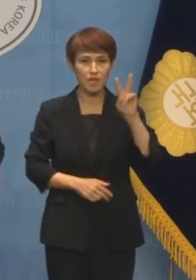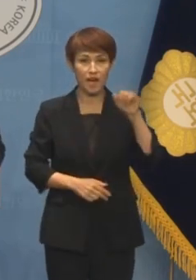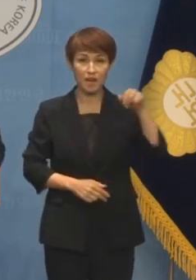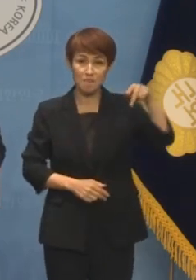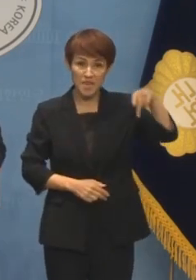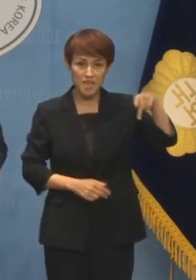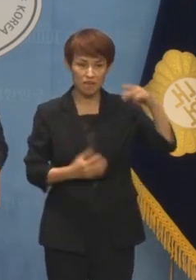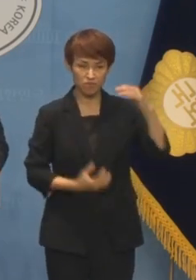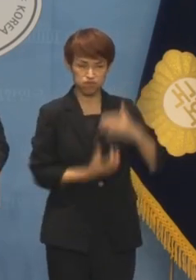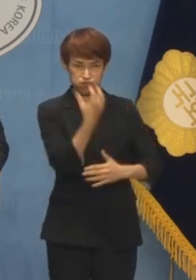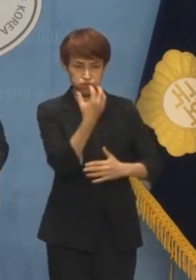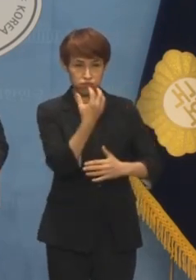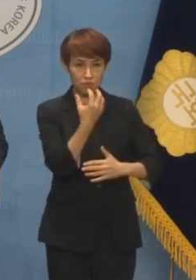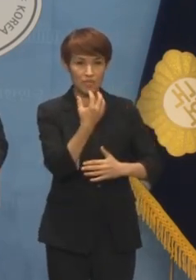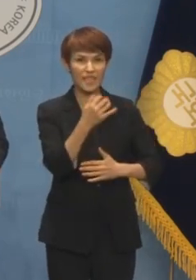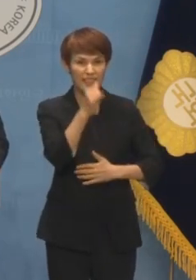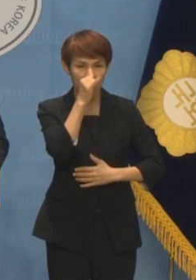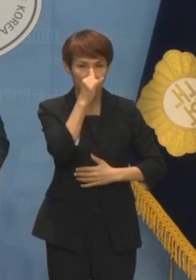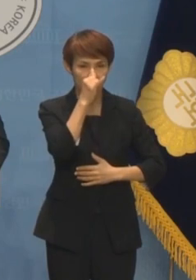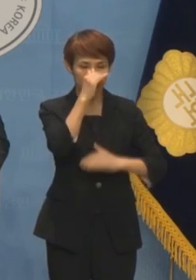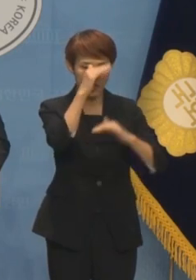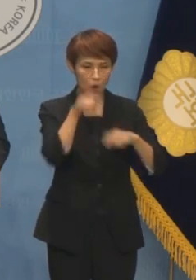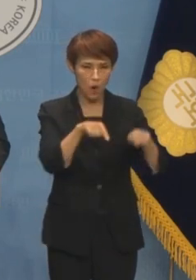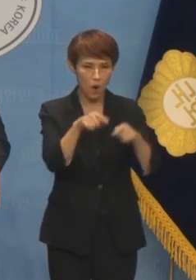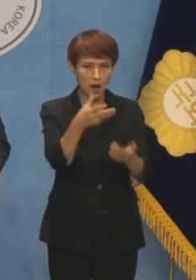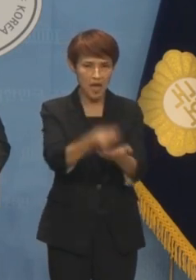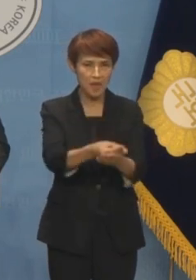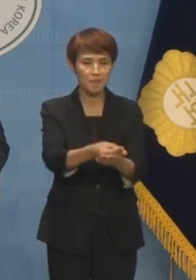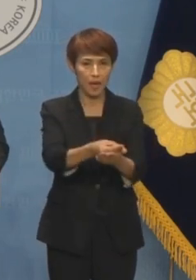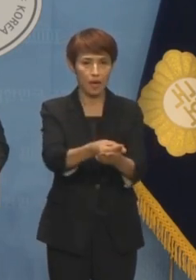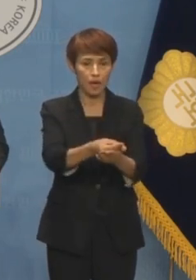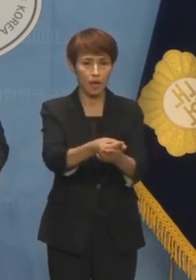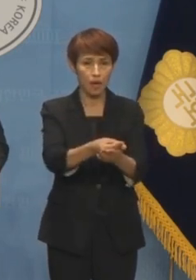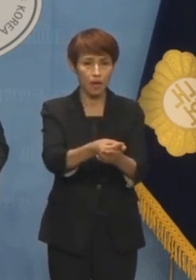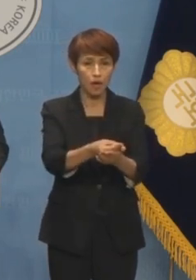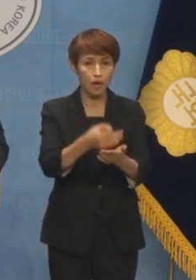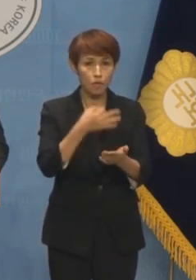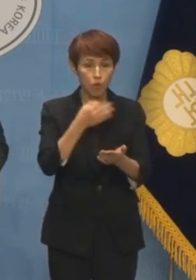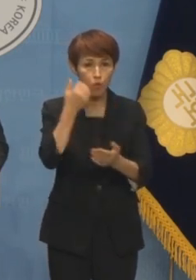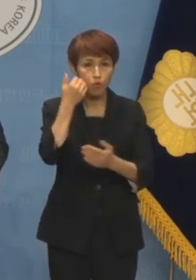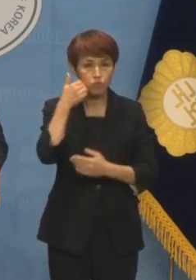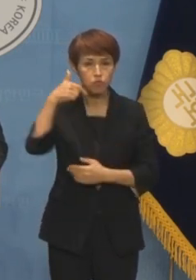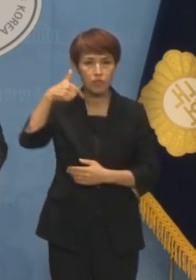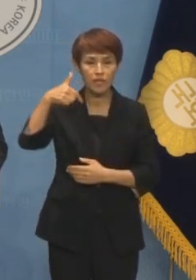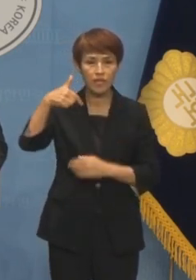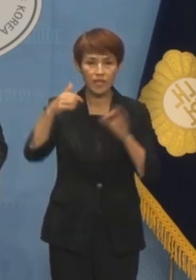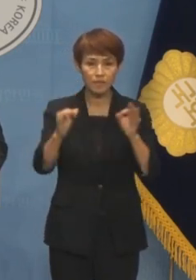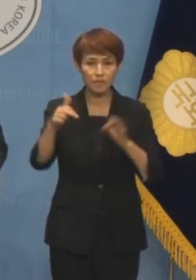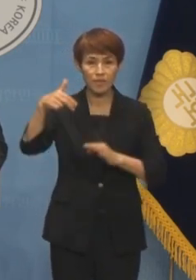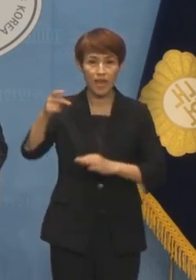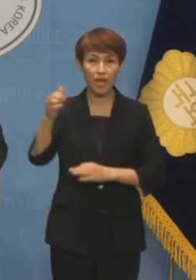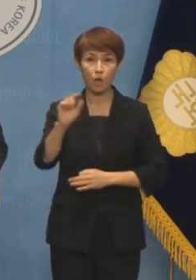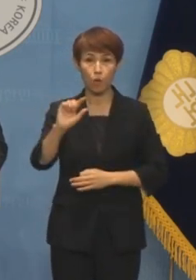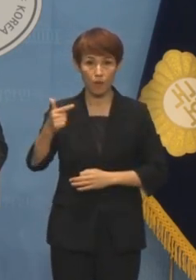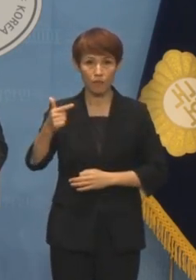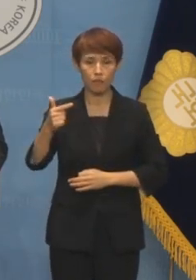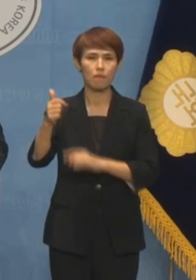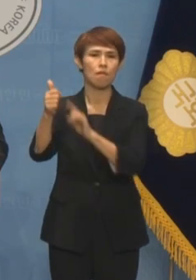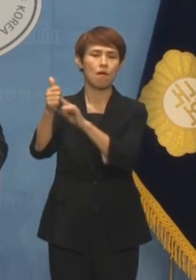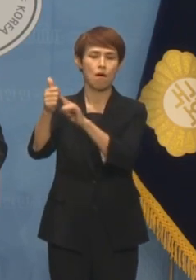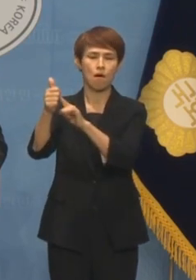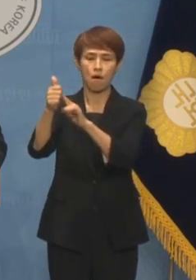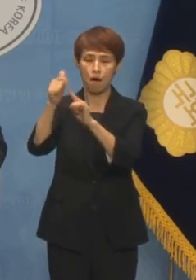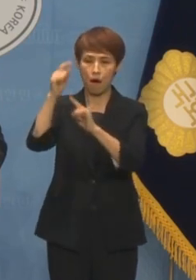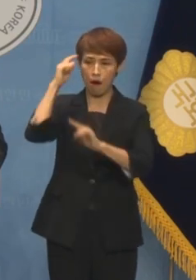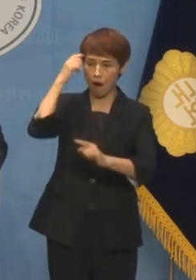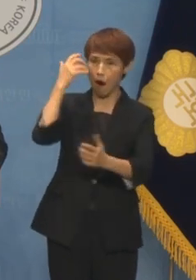대한 언급이 담겼습니다. 특히 녹취의 장본인이 김계환 해병대 사령관이라는 사실에서